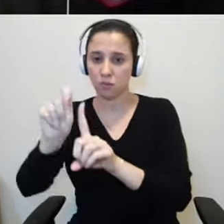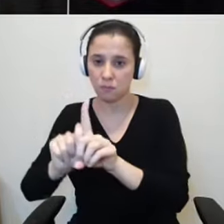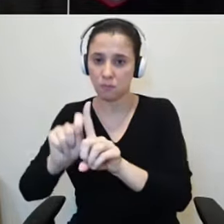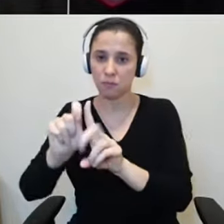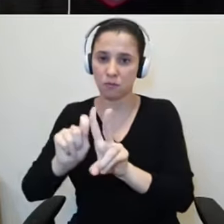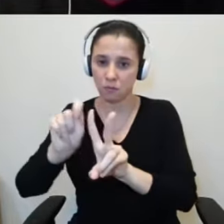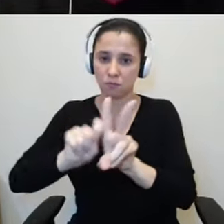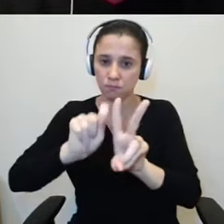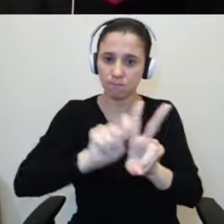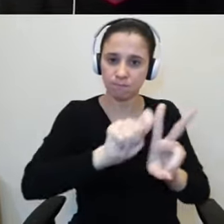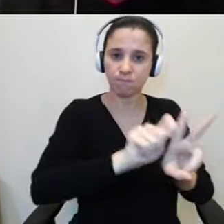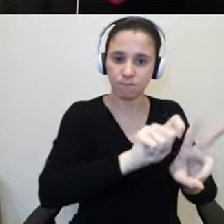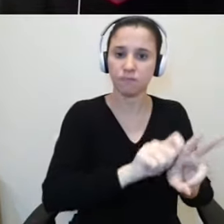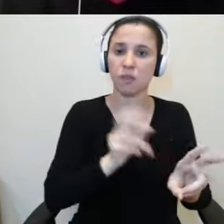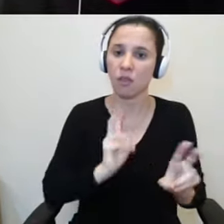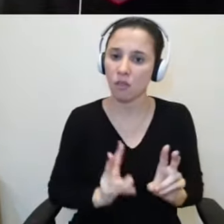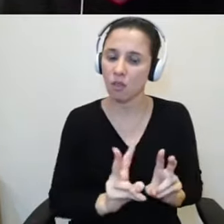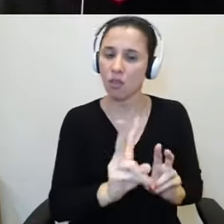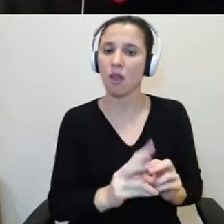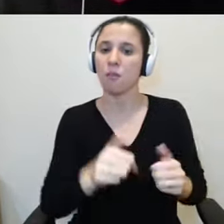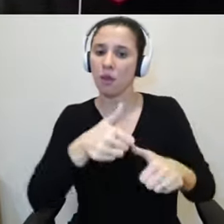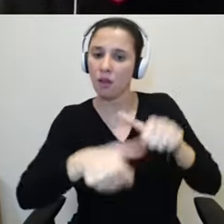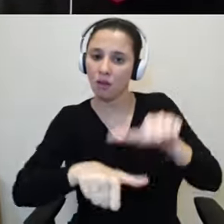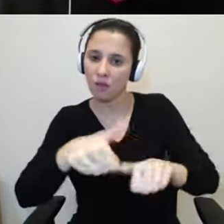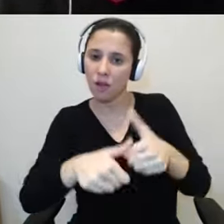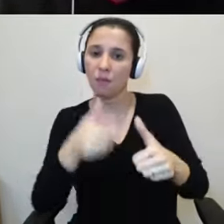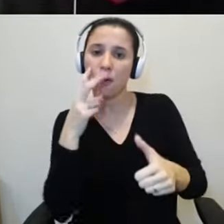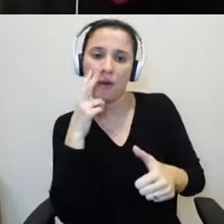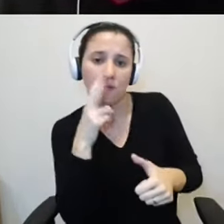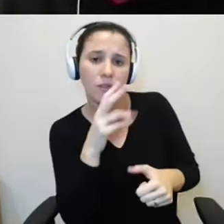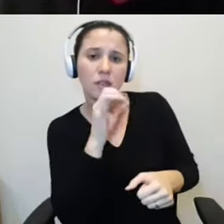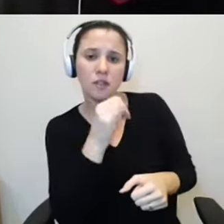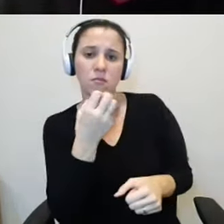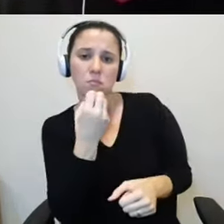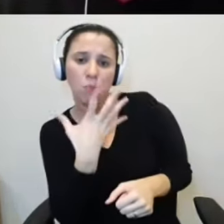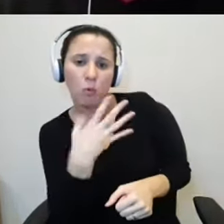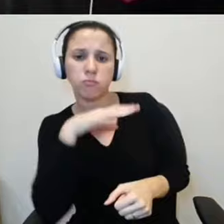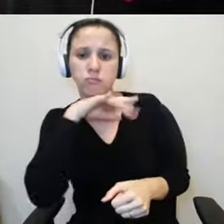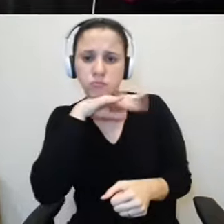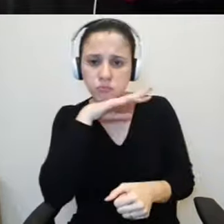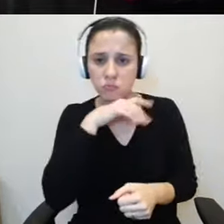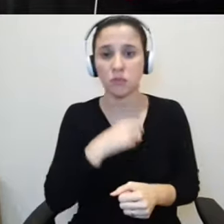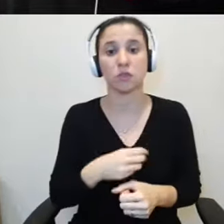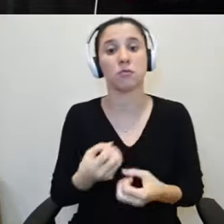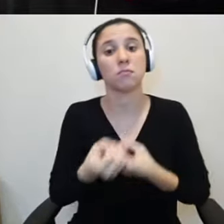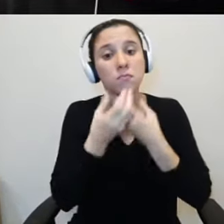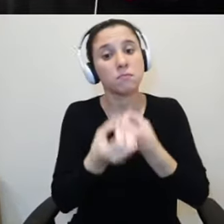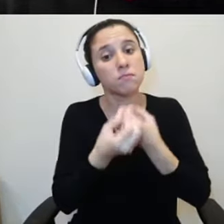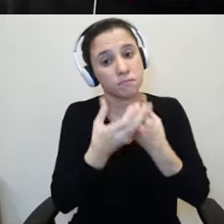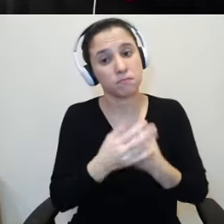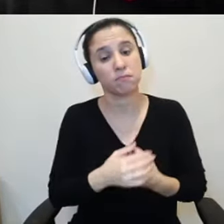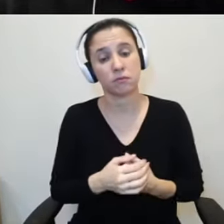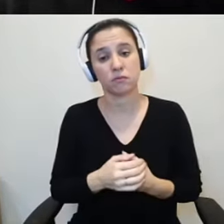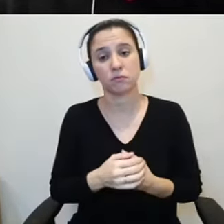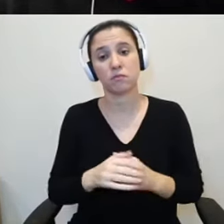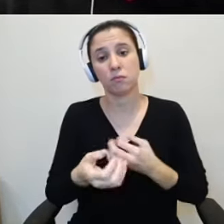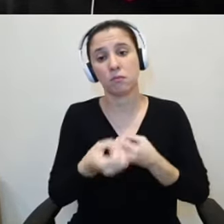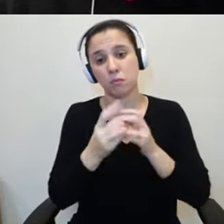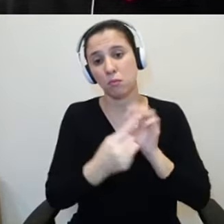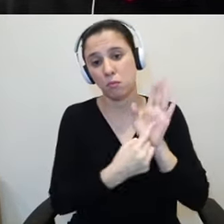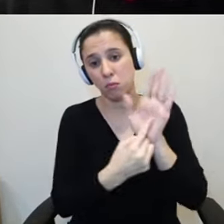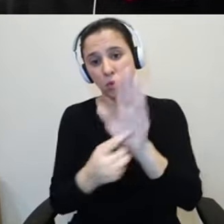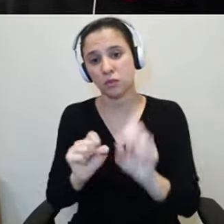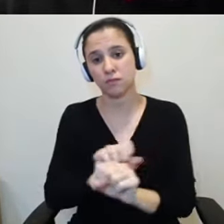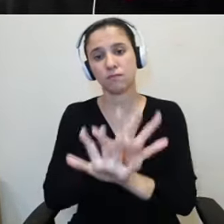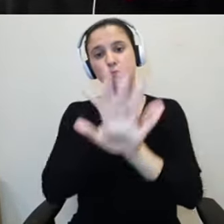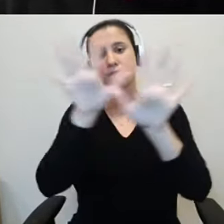as atividades. Então, isso é importante a gente informar e deixar claro. Vamos ver aqui.